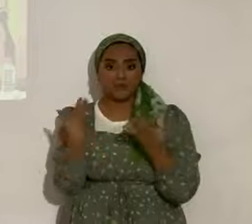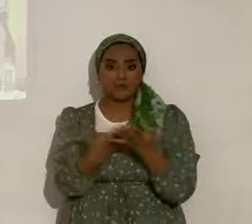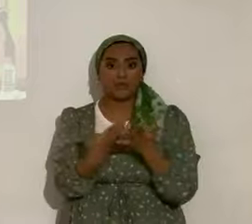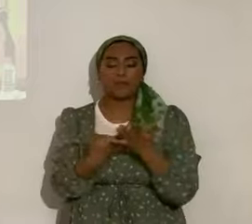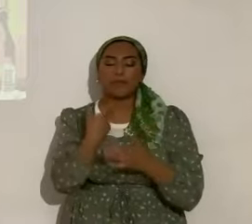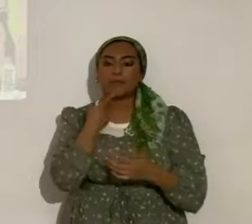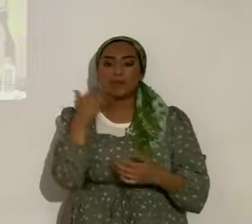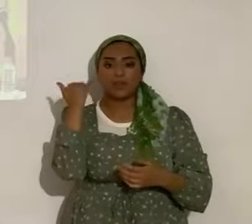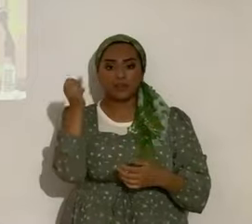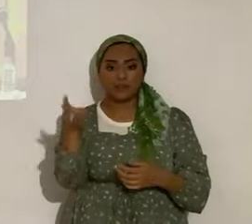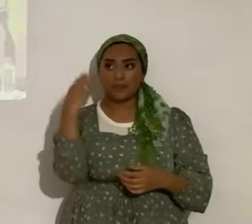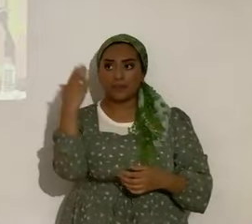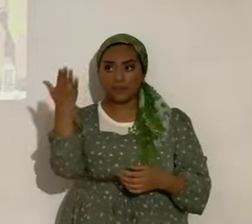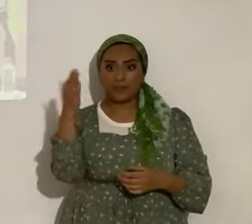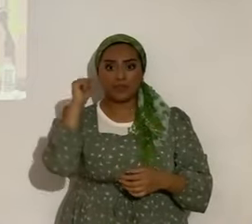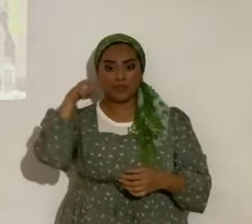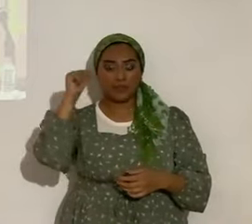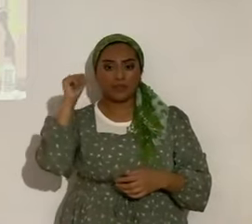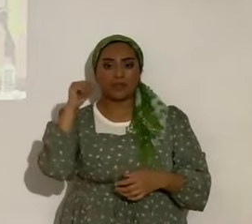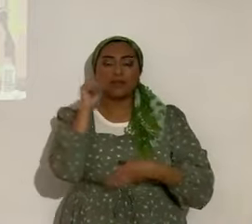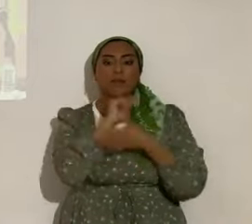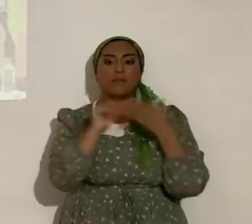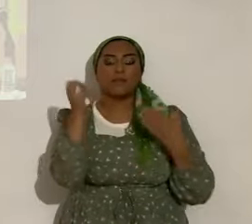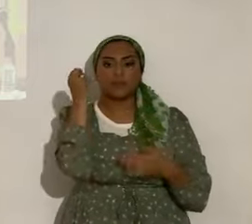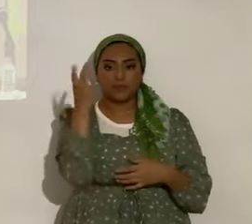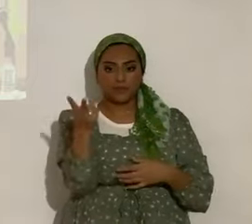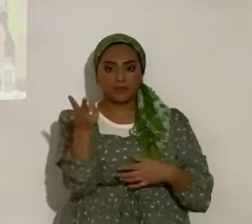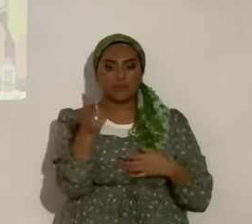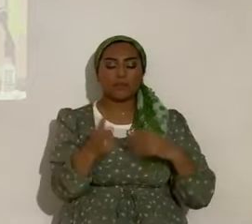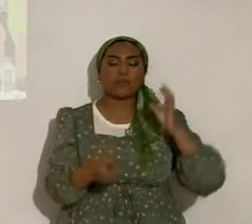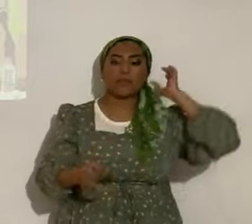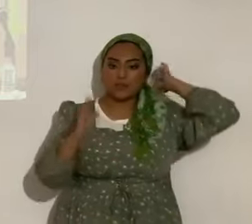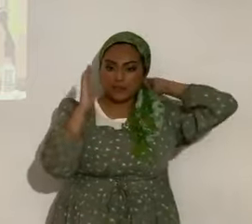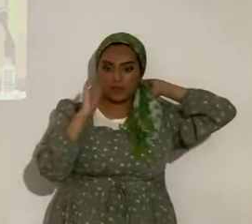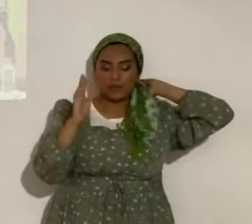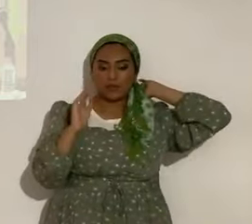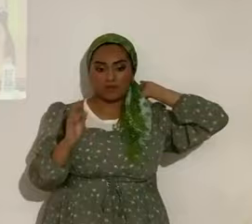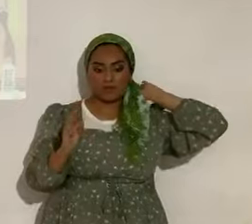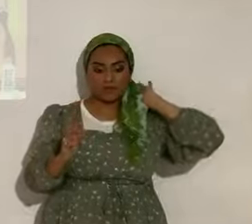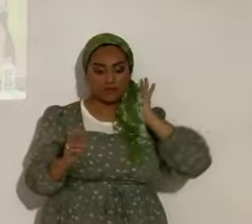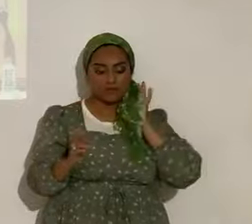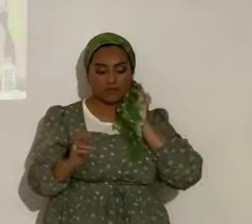Yahshua Mashiach, ¿sí? En el verso 12. Ahora, mucha atención.